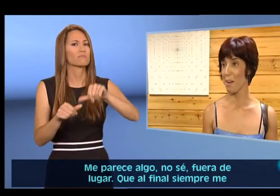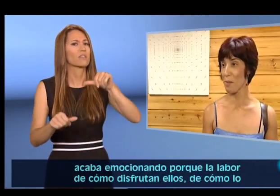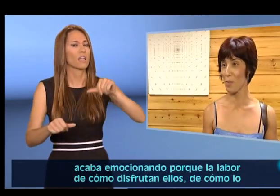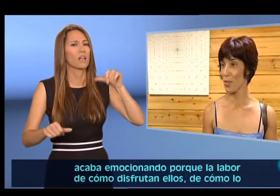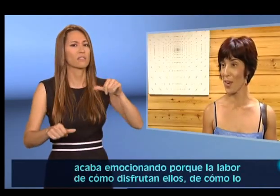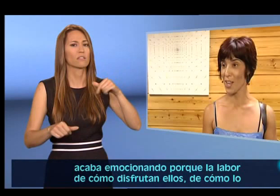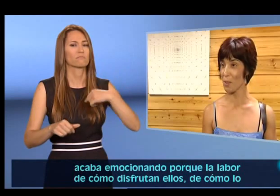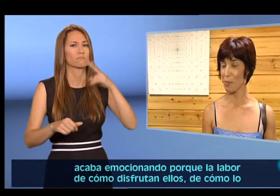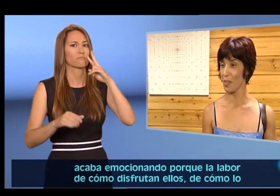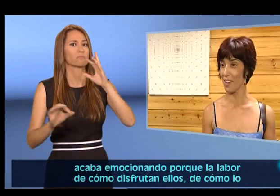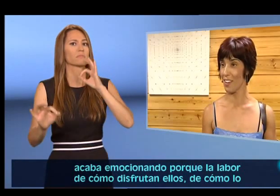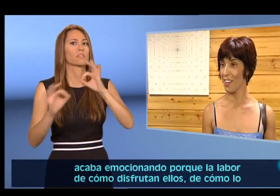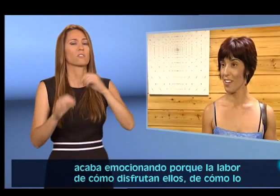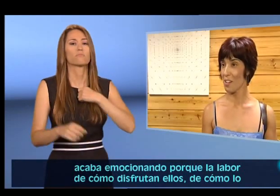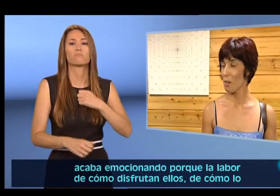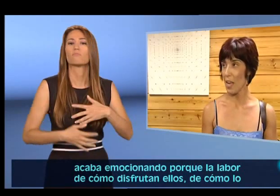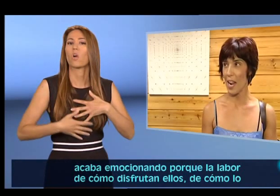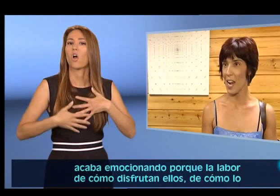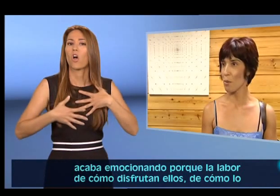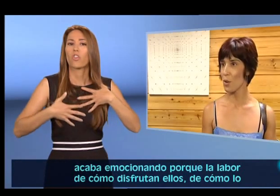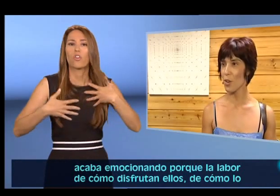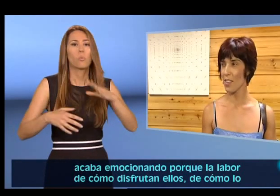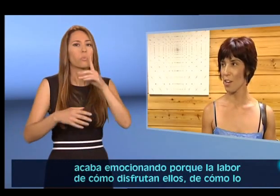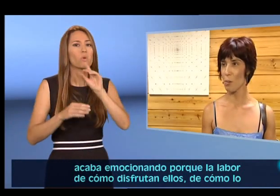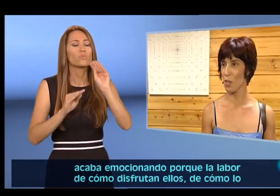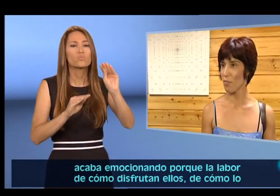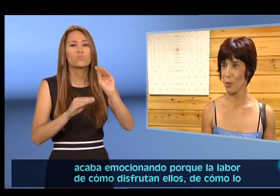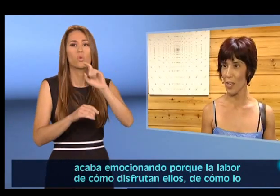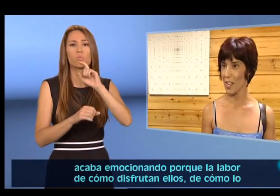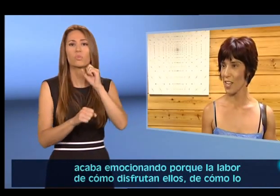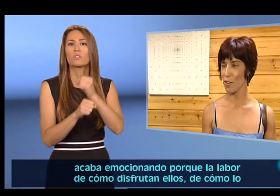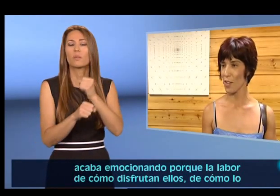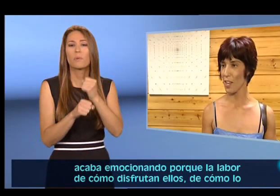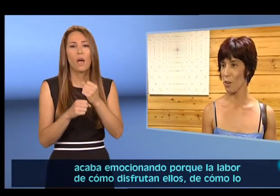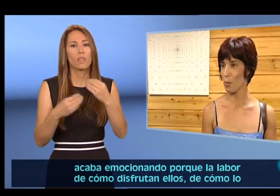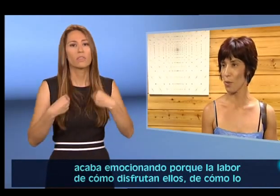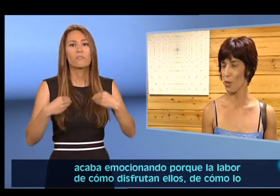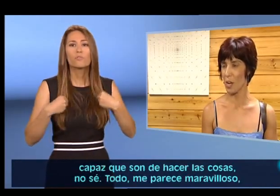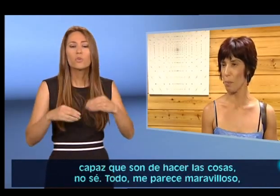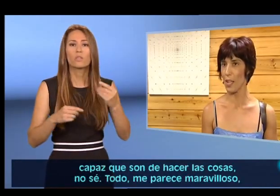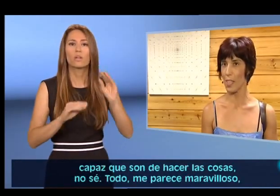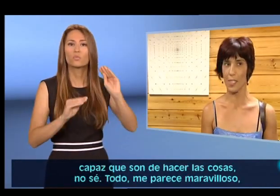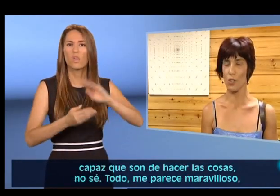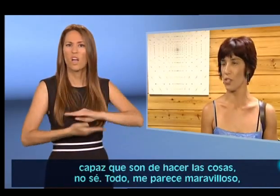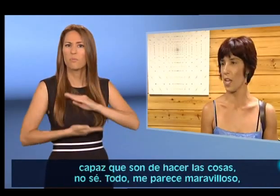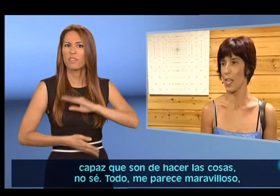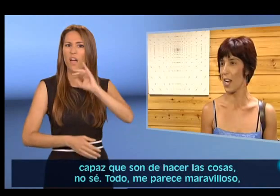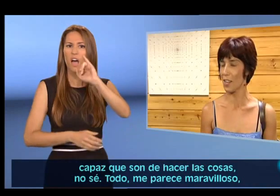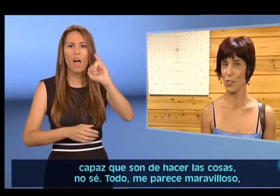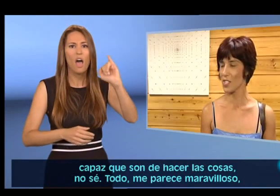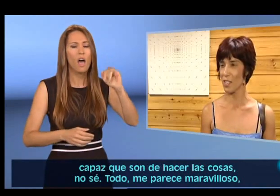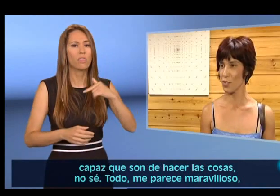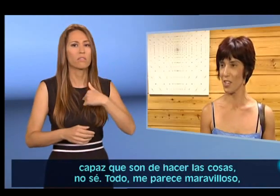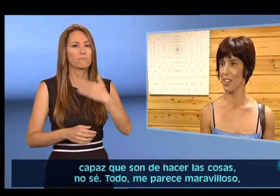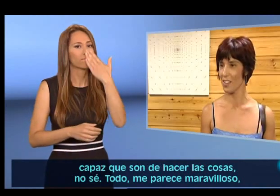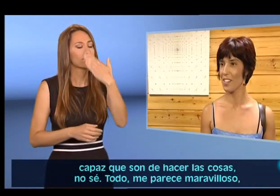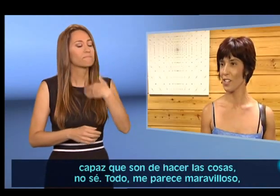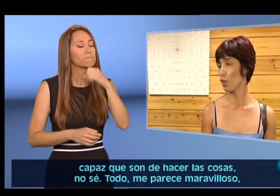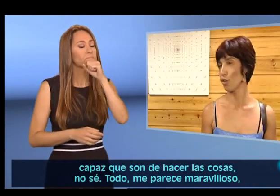acaba emocionando porque la labor de cómo disfrutan ellos, de cómo lo capaces que son de hacer las cosas, no sé, todo